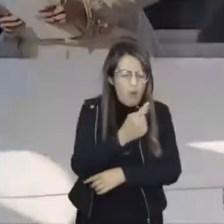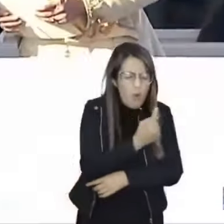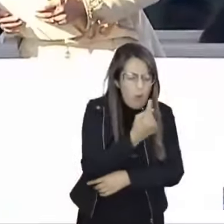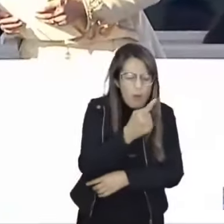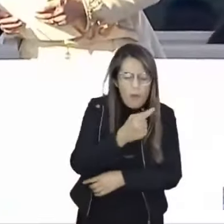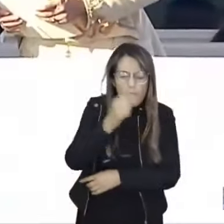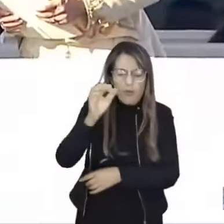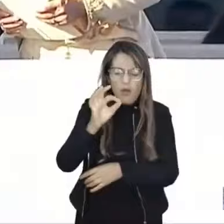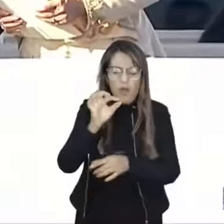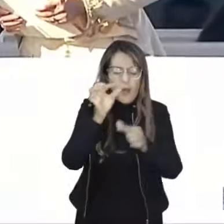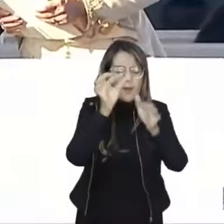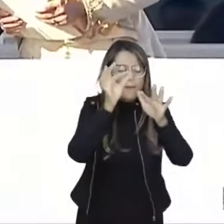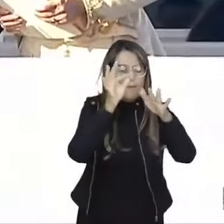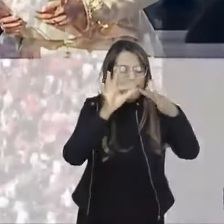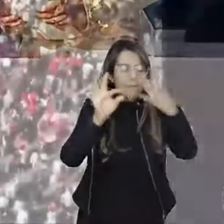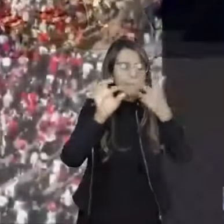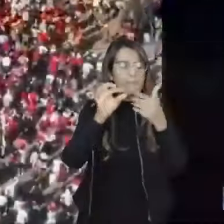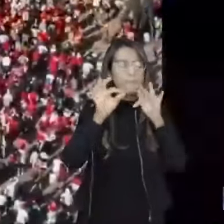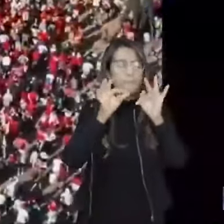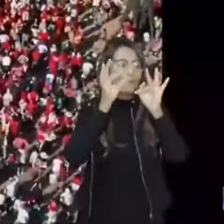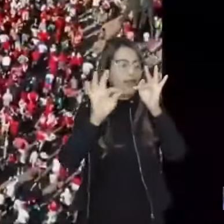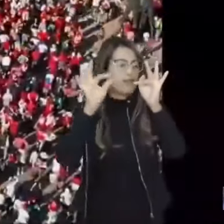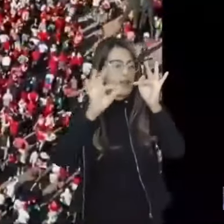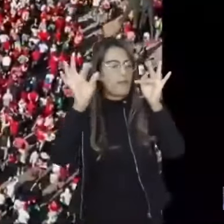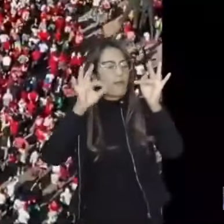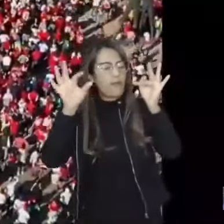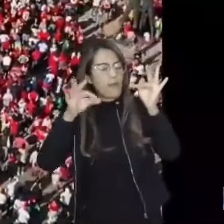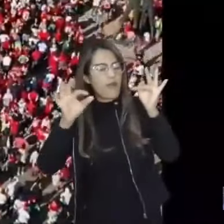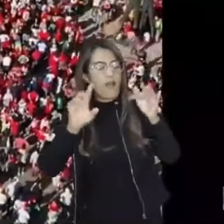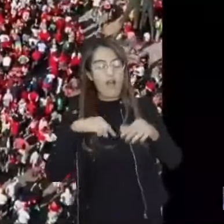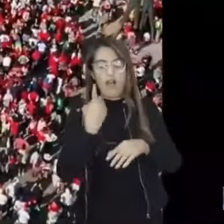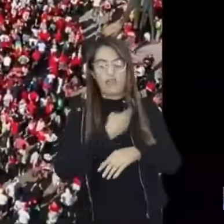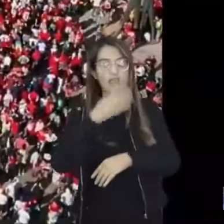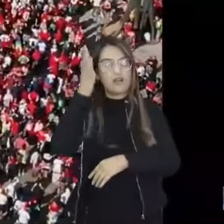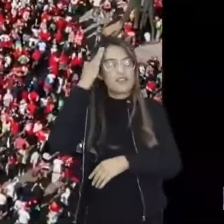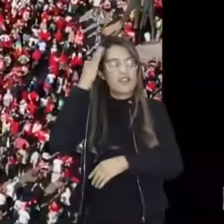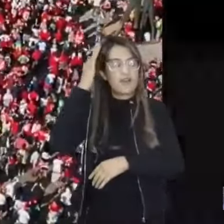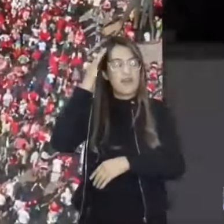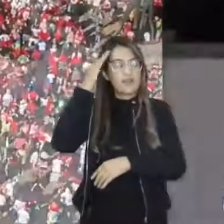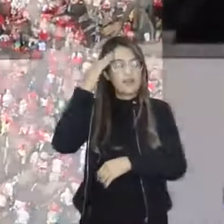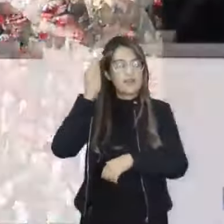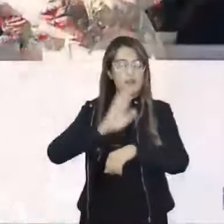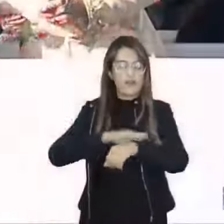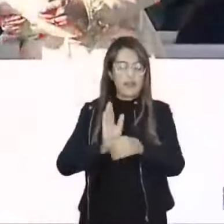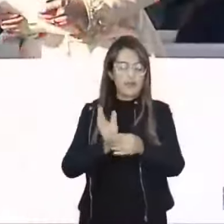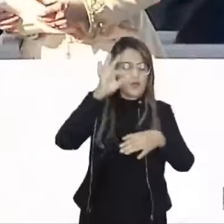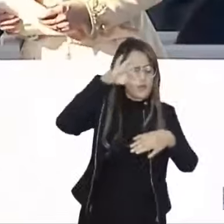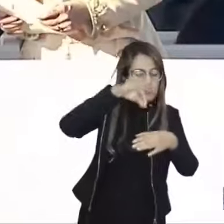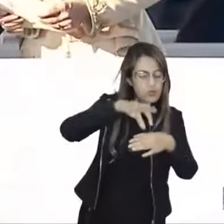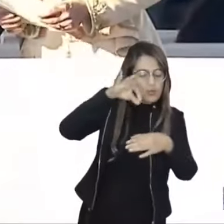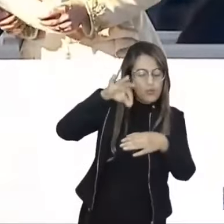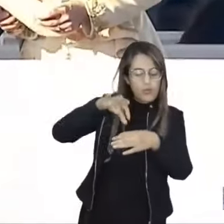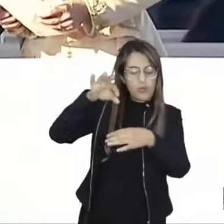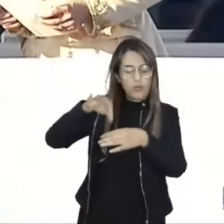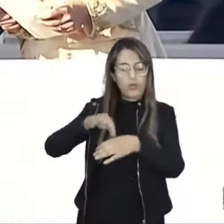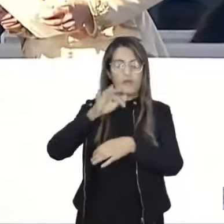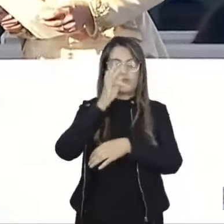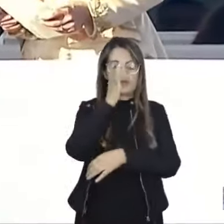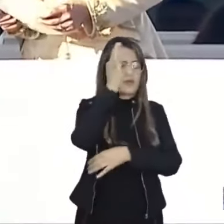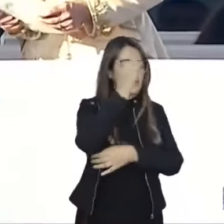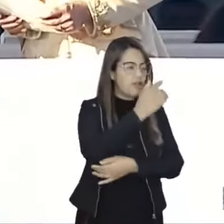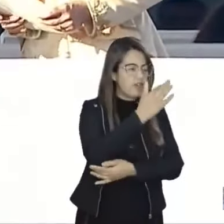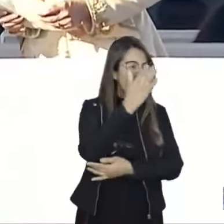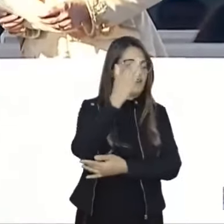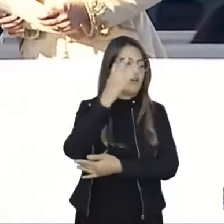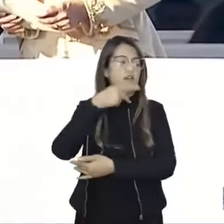por pétala, nós sabemos que é sempre tempo de replantio e que a primavera há de chegar, e